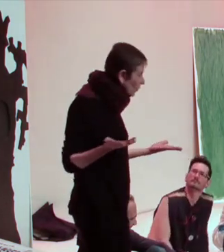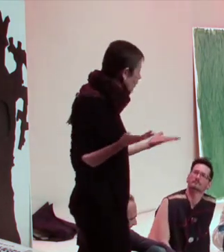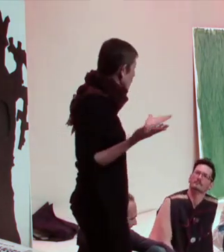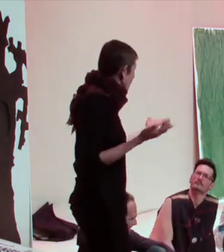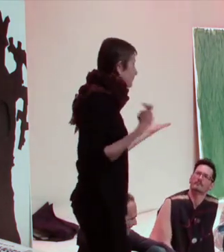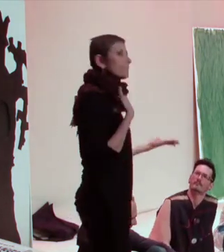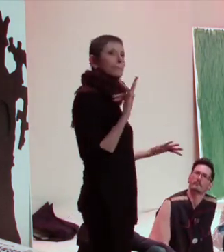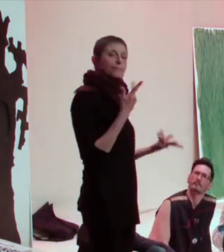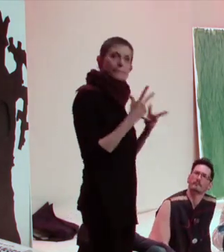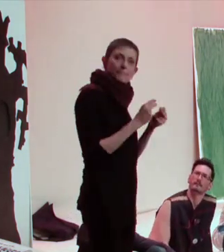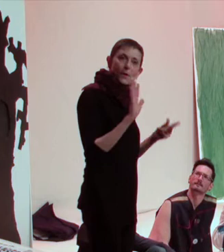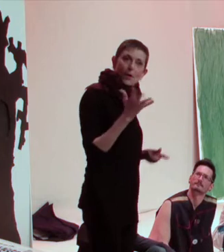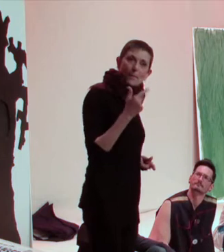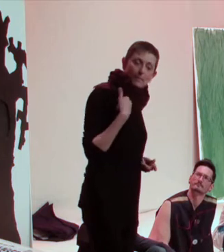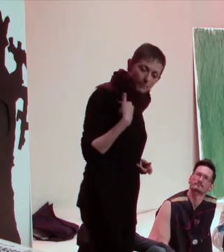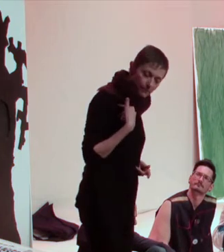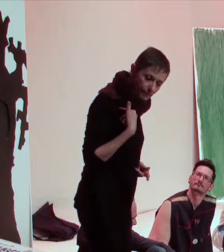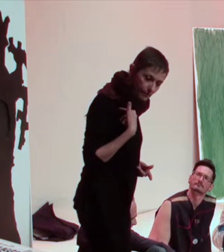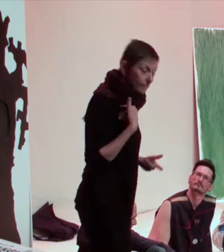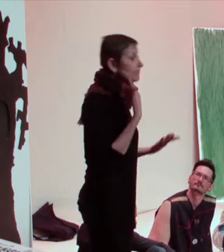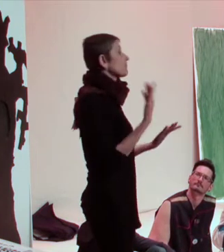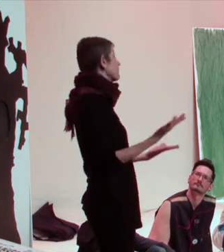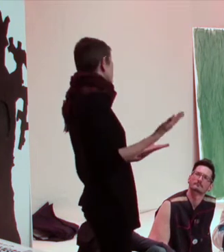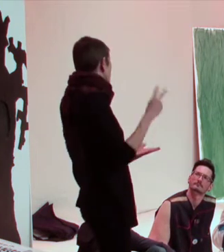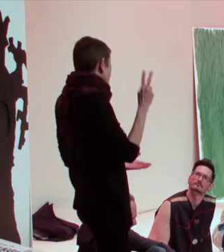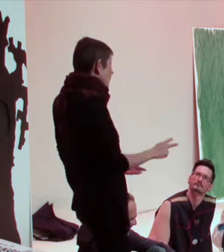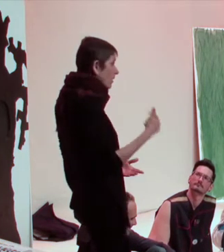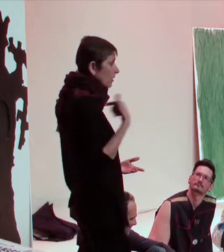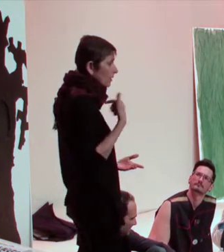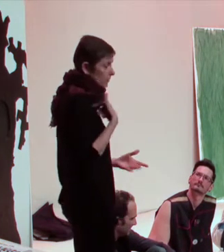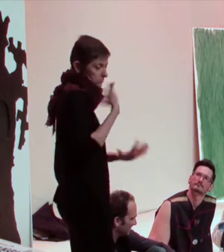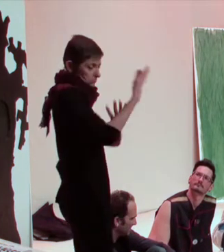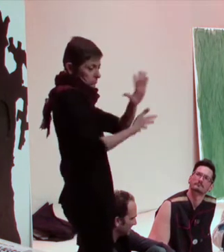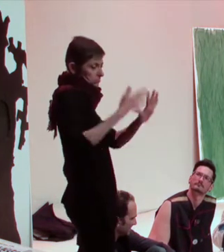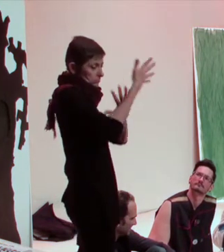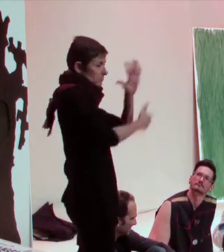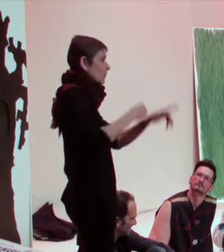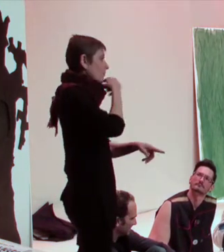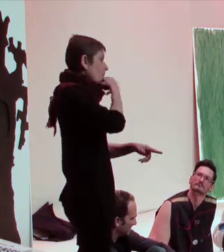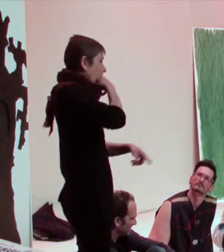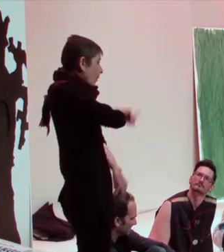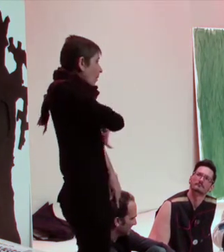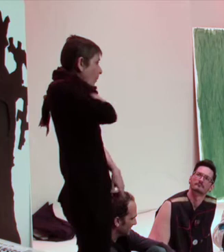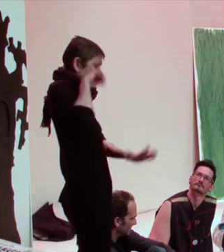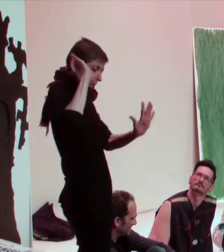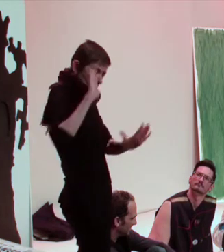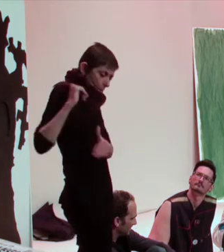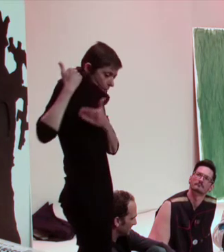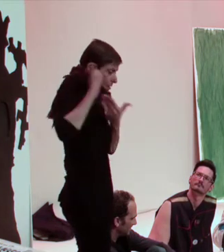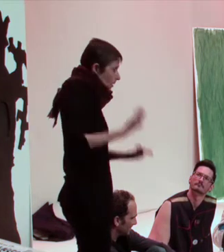comment dire, après toutes ces années en lien avec la langue des signes, j'essaye d'être